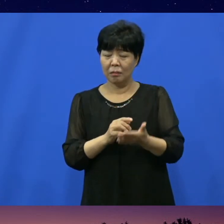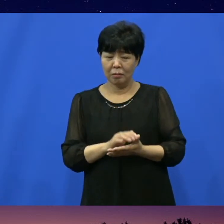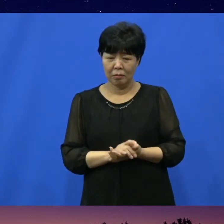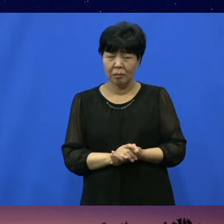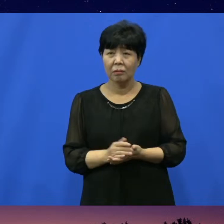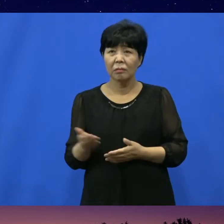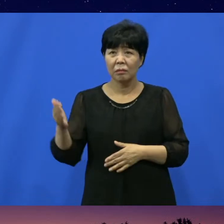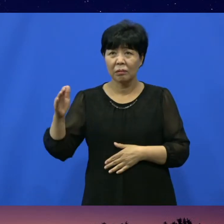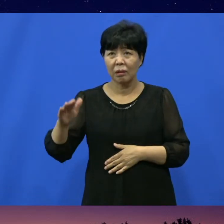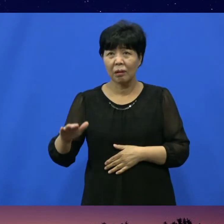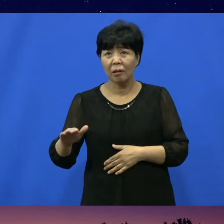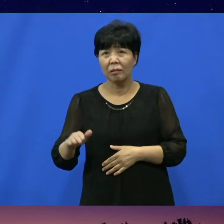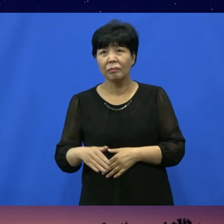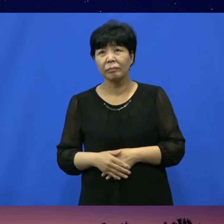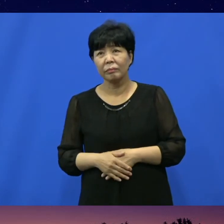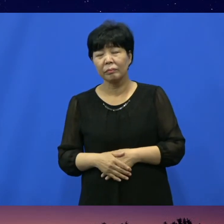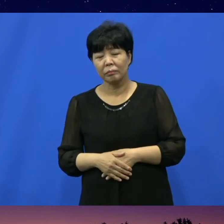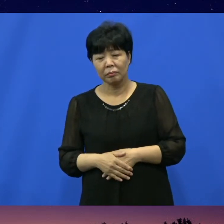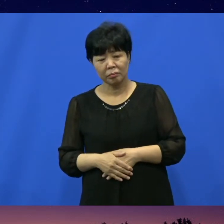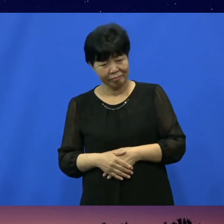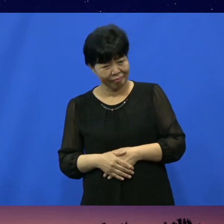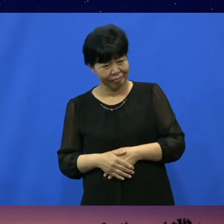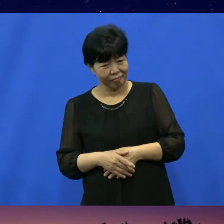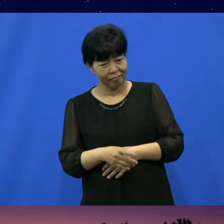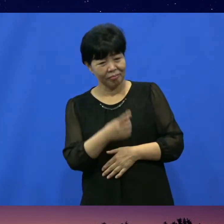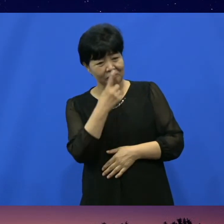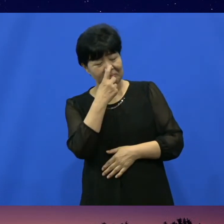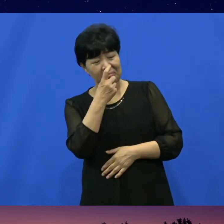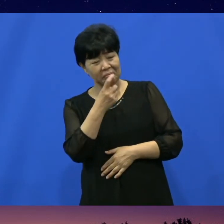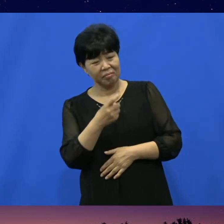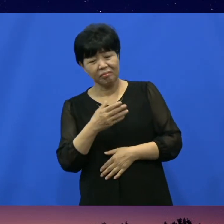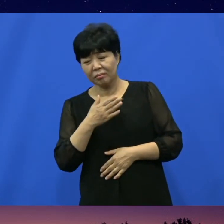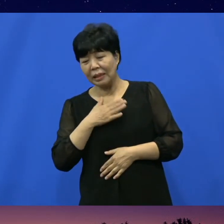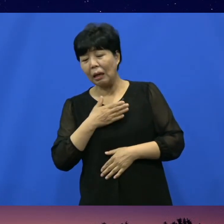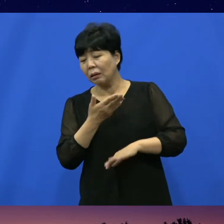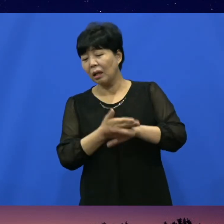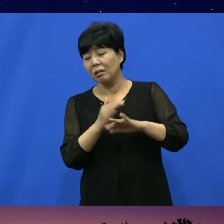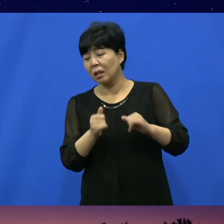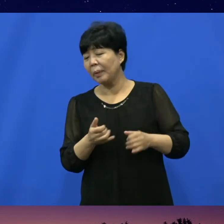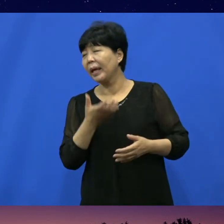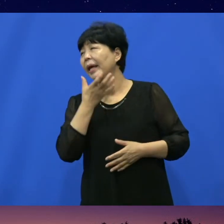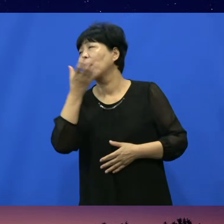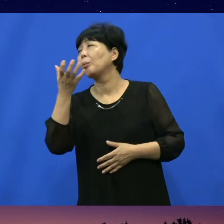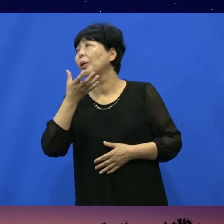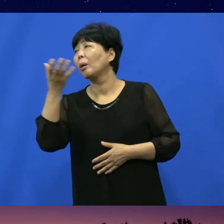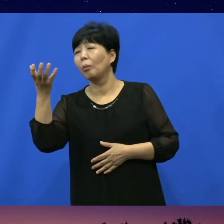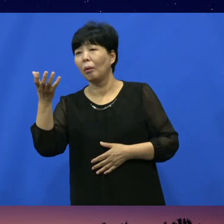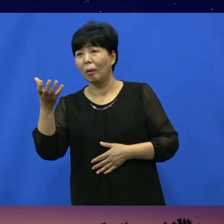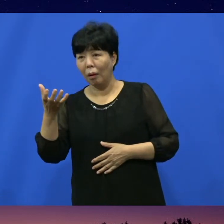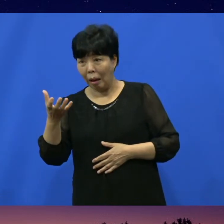사람이 나타났는데 너무 멋있어, 너무 좋아, 양보해야 되겠어.